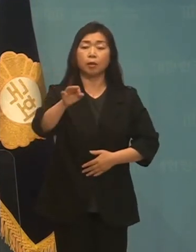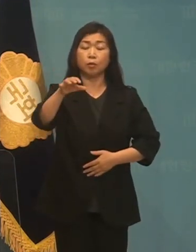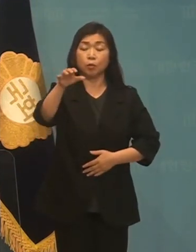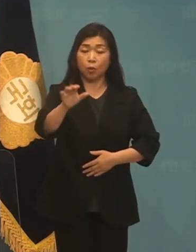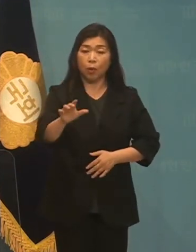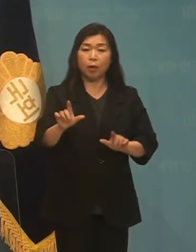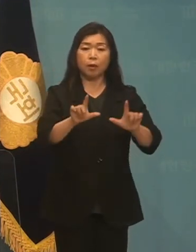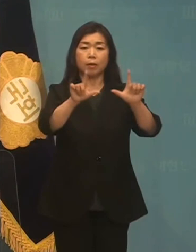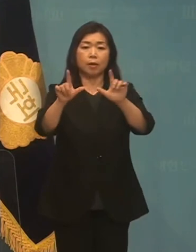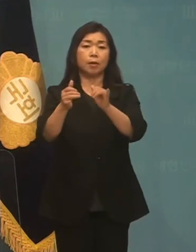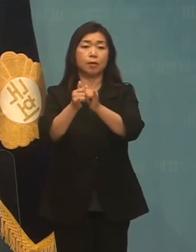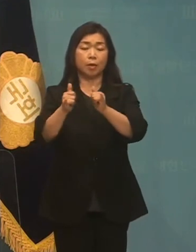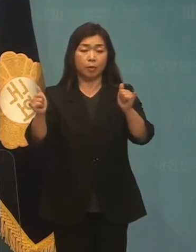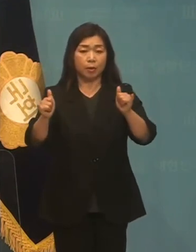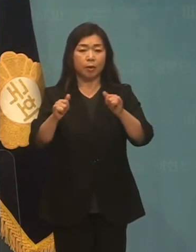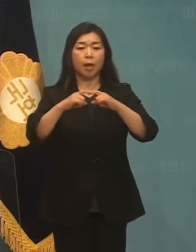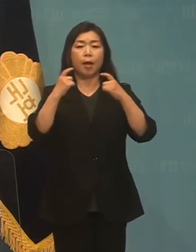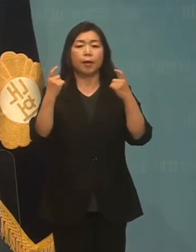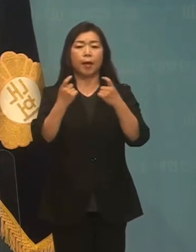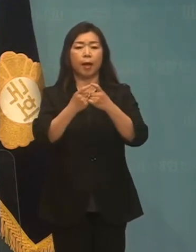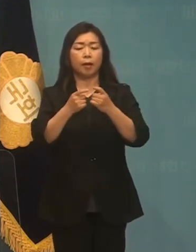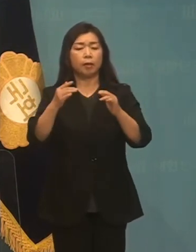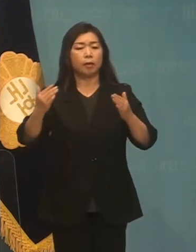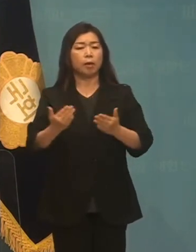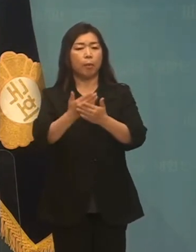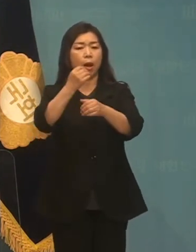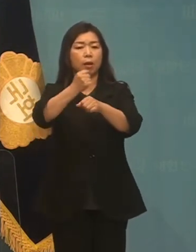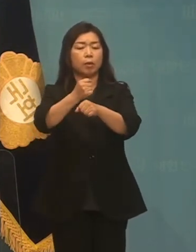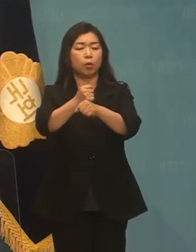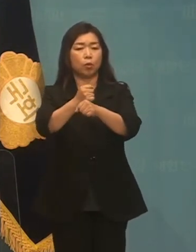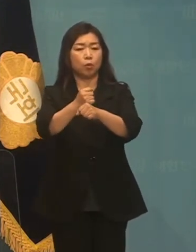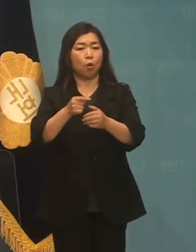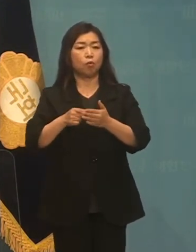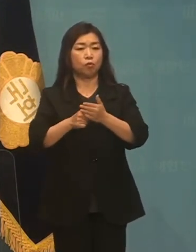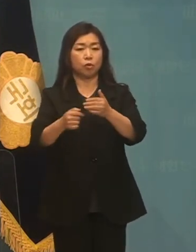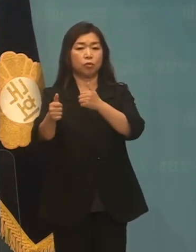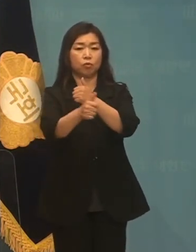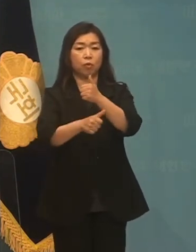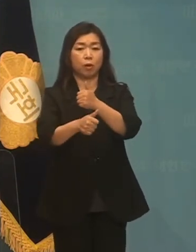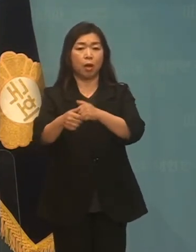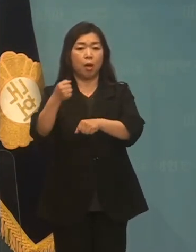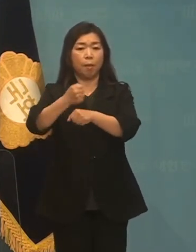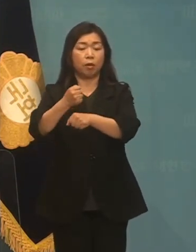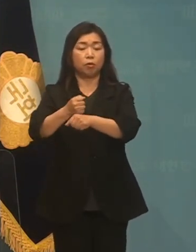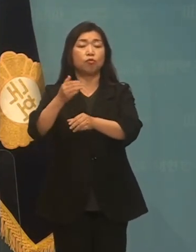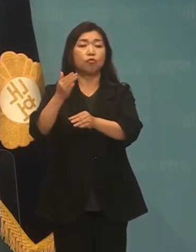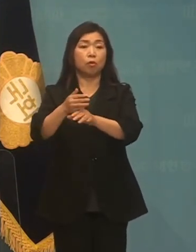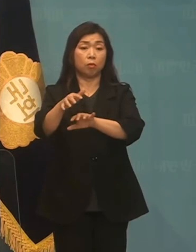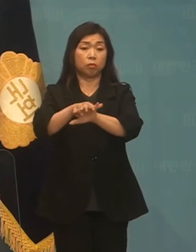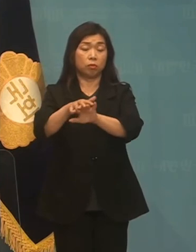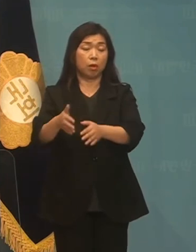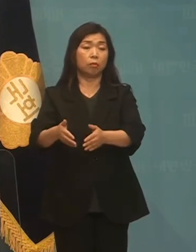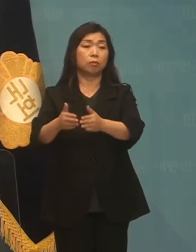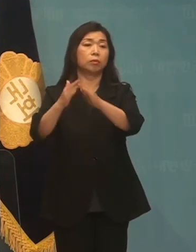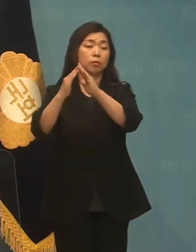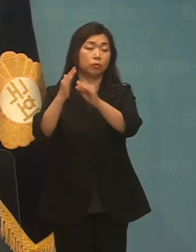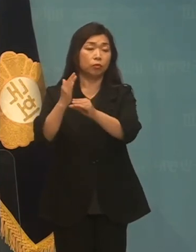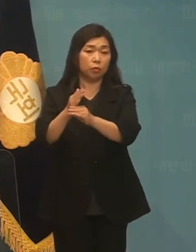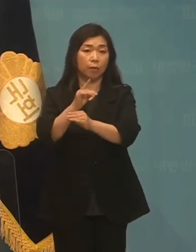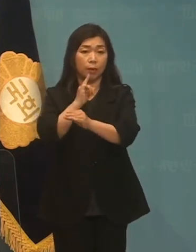주민들은 민간에서 추진하자고 추진위원회를 구성하고 있다고 했습니다.